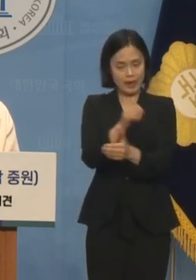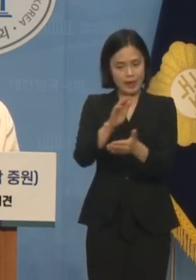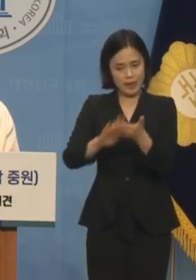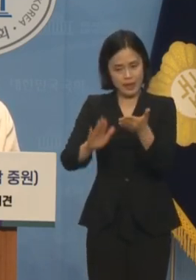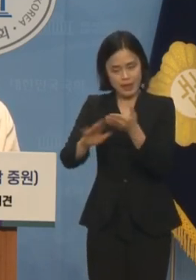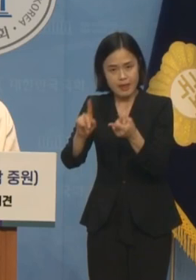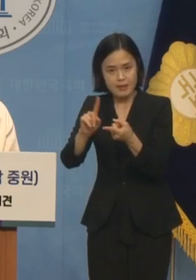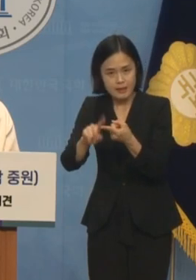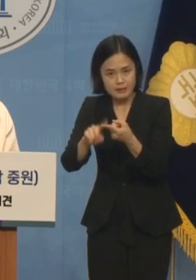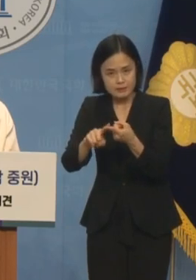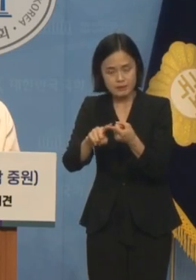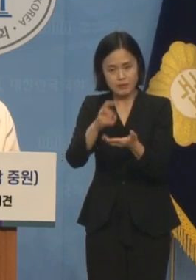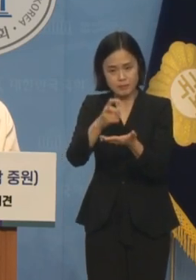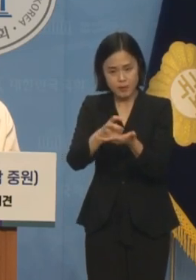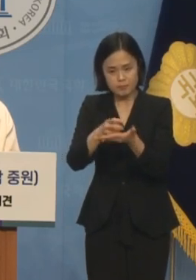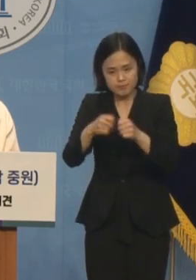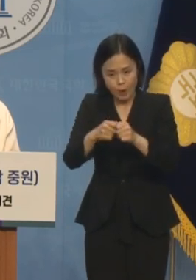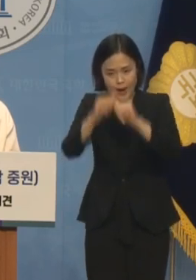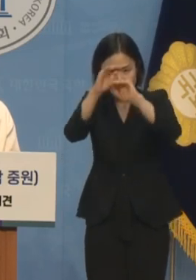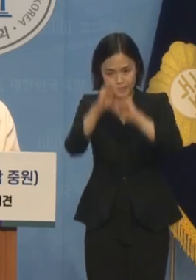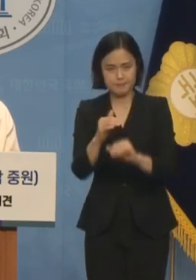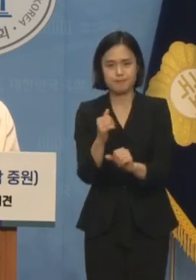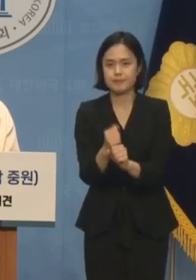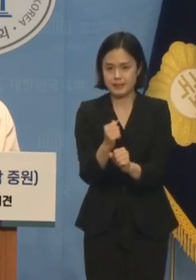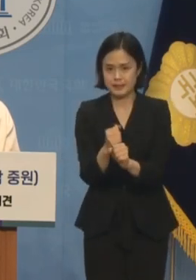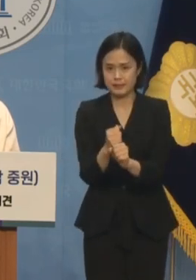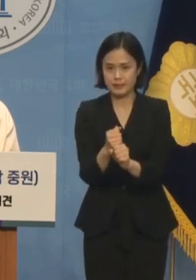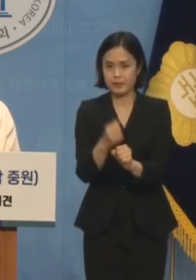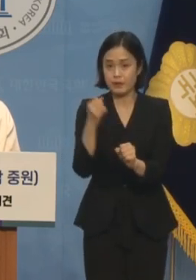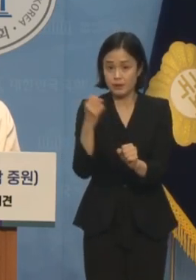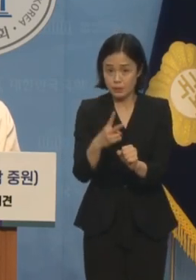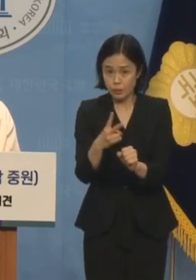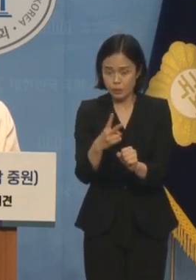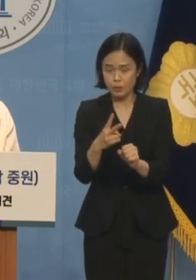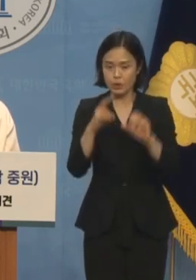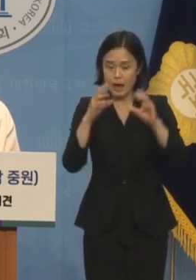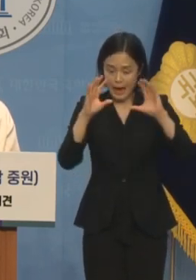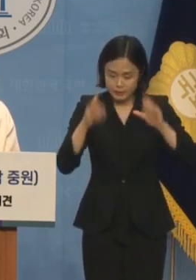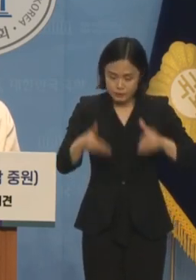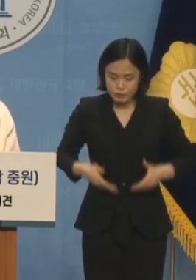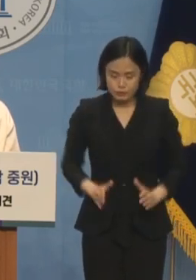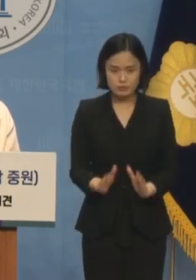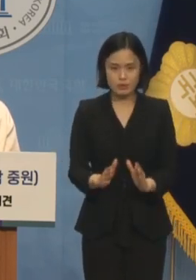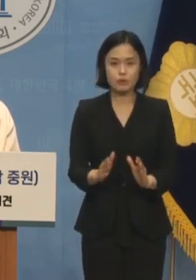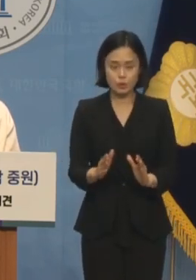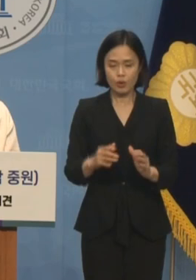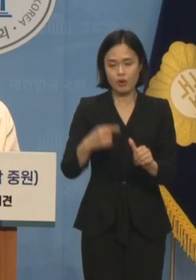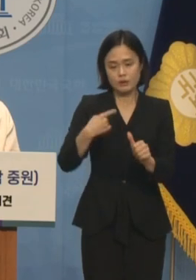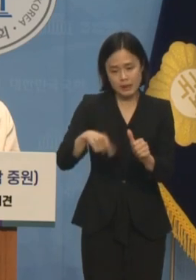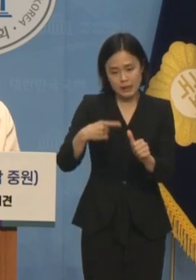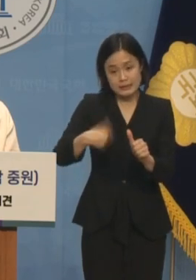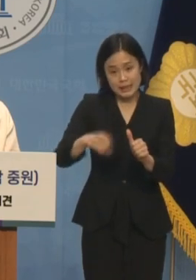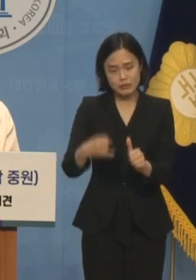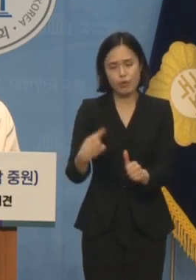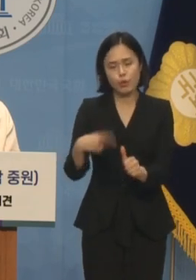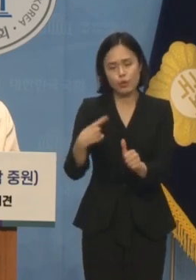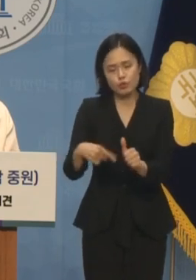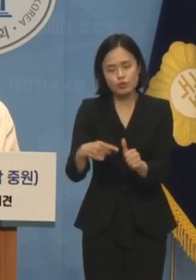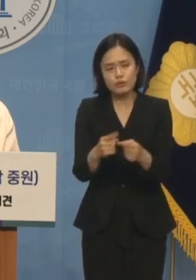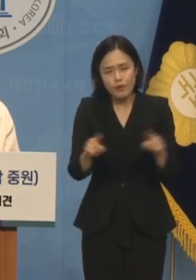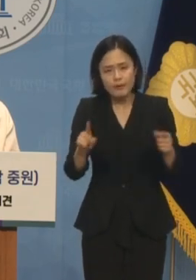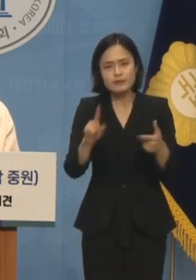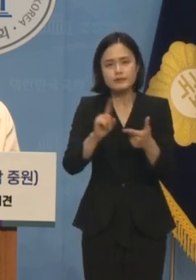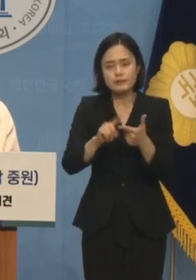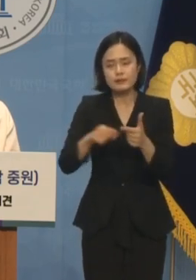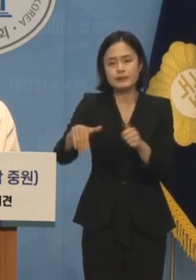간호 인력의 출산, 육아 등 휴가 교육 훈련에 따른 상시 추가 정원을 배치하는 내용을